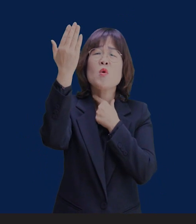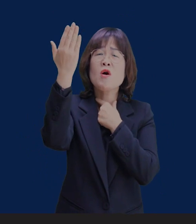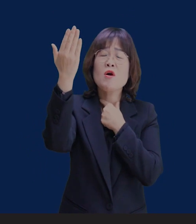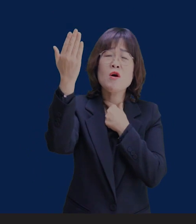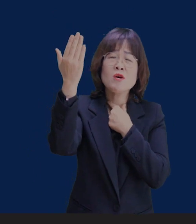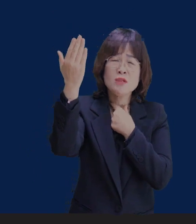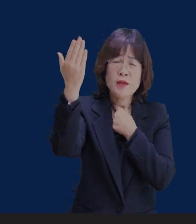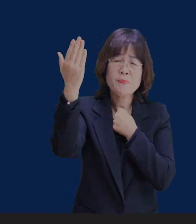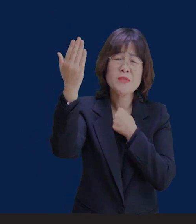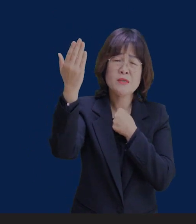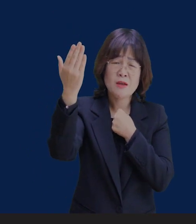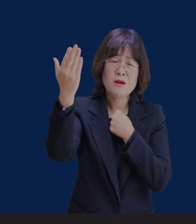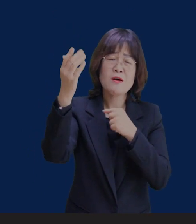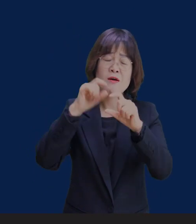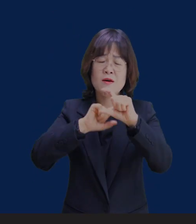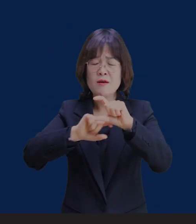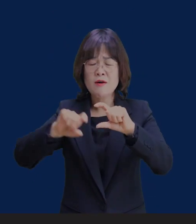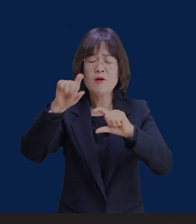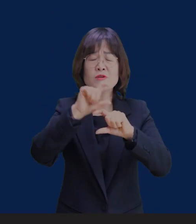주소서. 주님만을